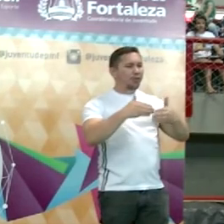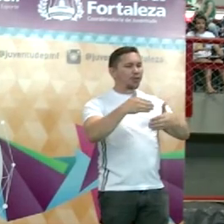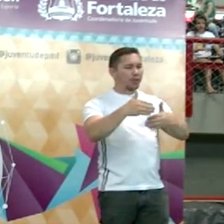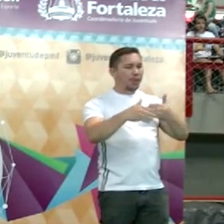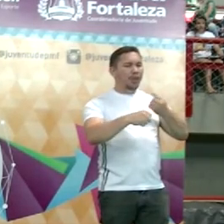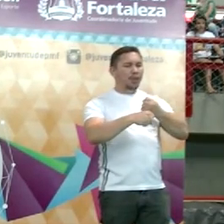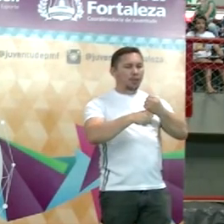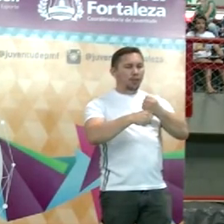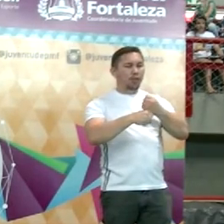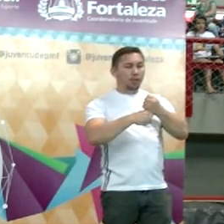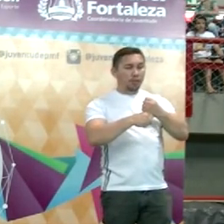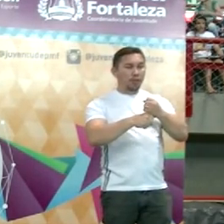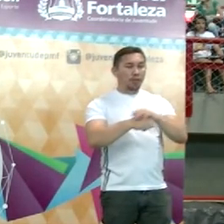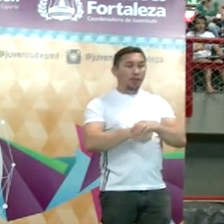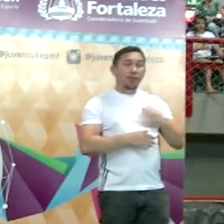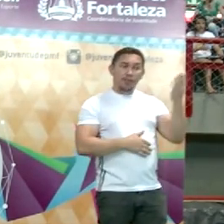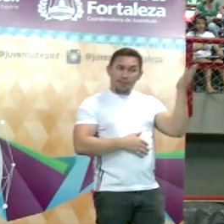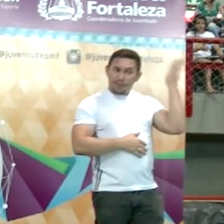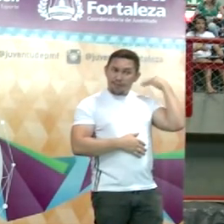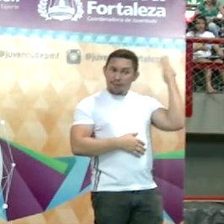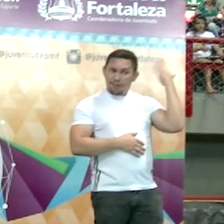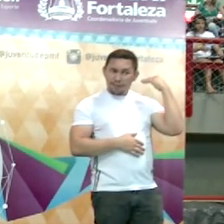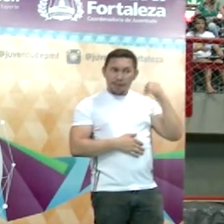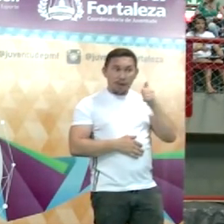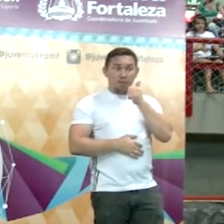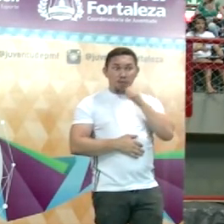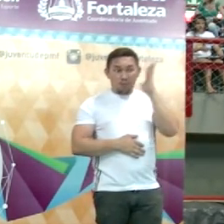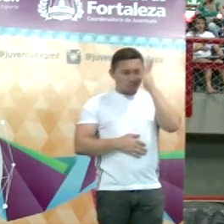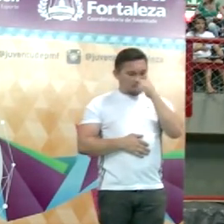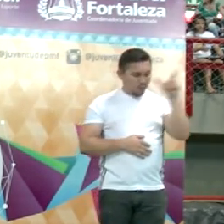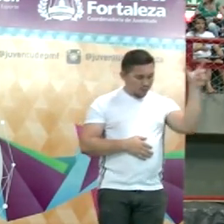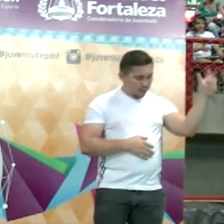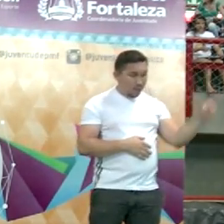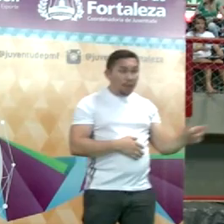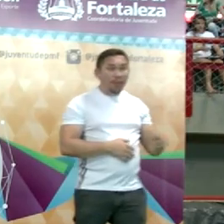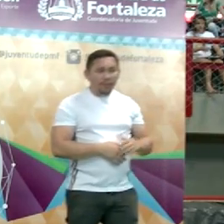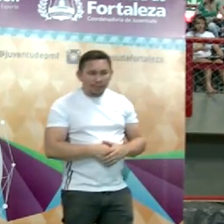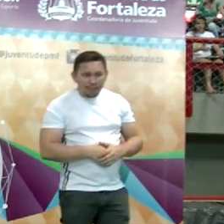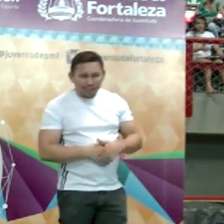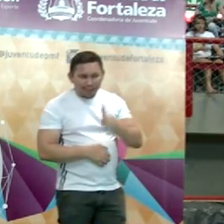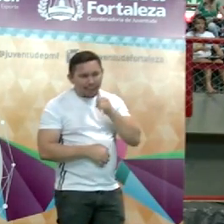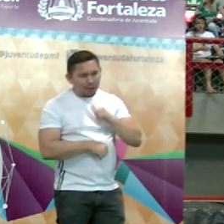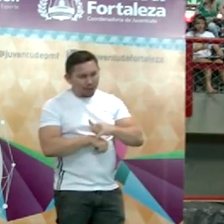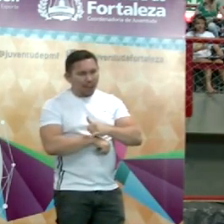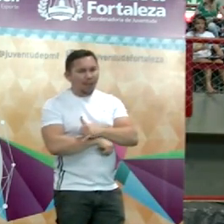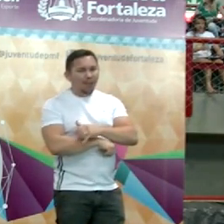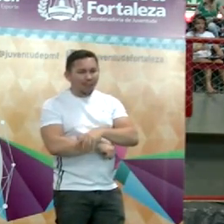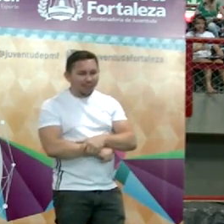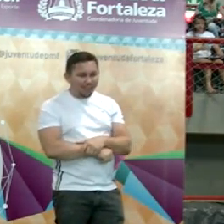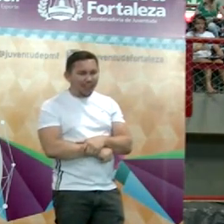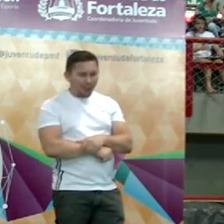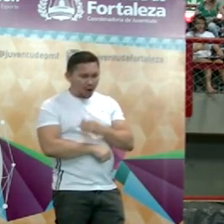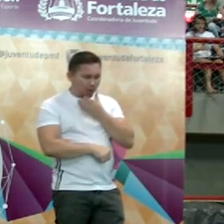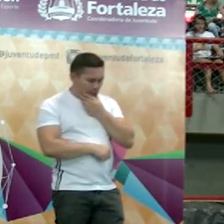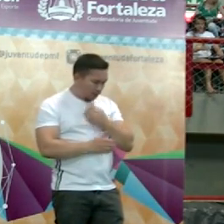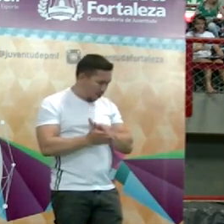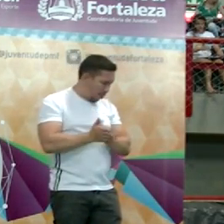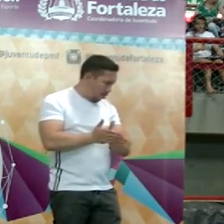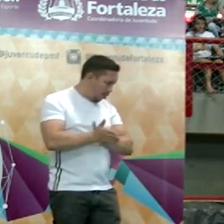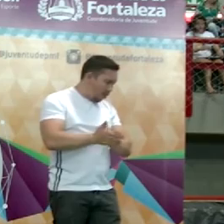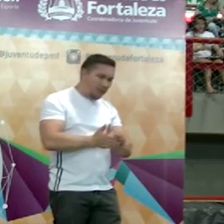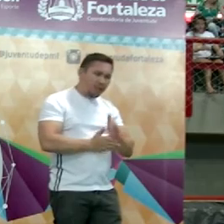tempo. Existiu época na história que a mulher bonita, a mulher interessante, era a mulher gorda. O homem gostava